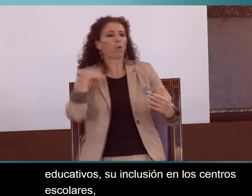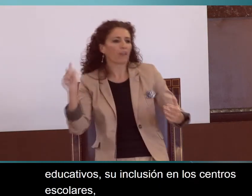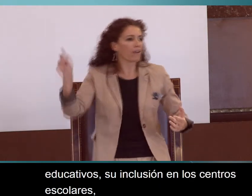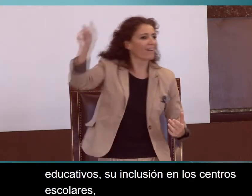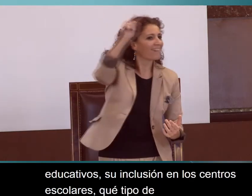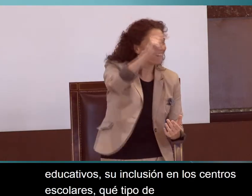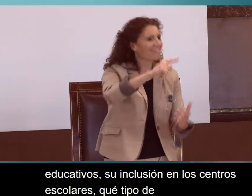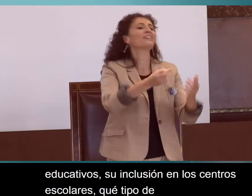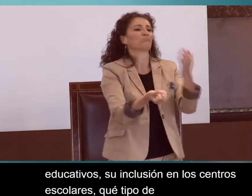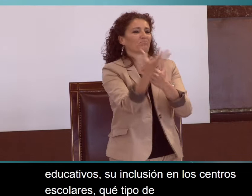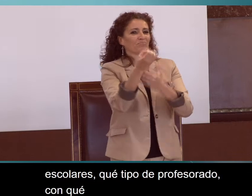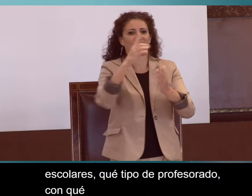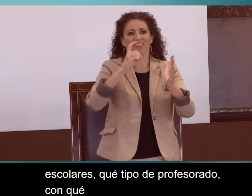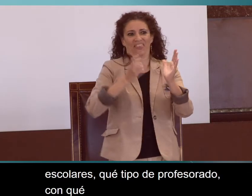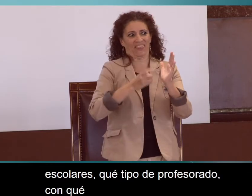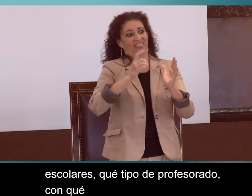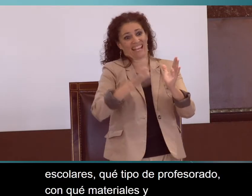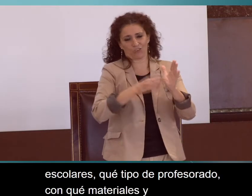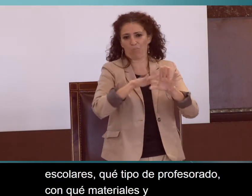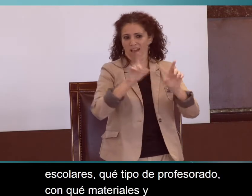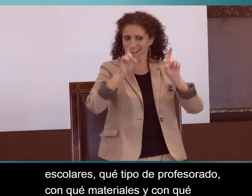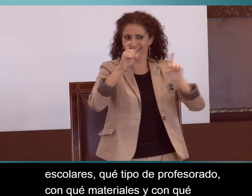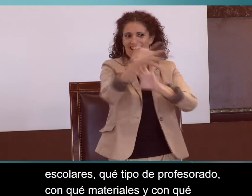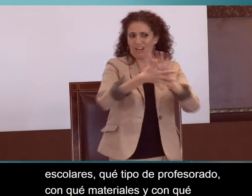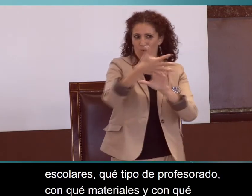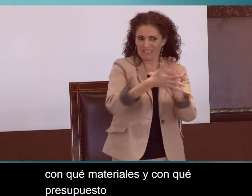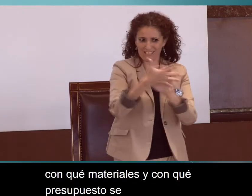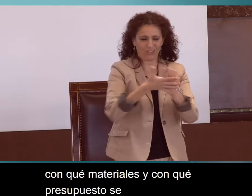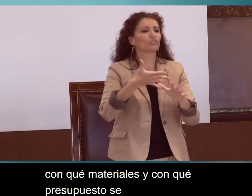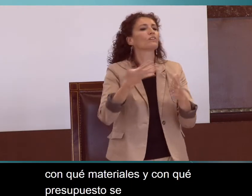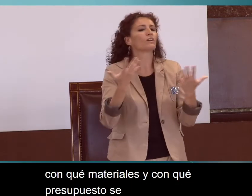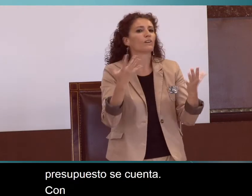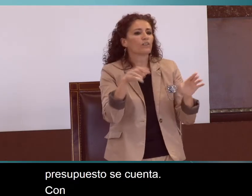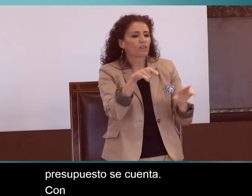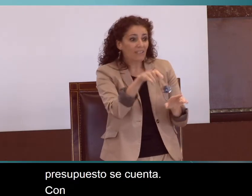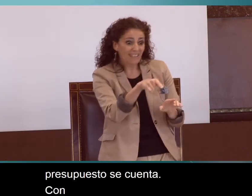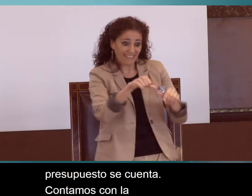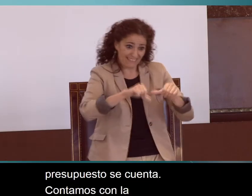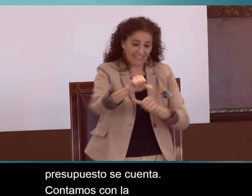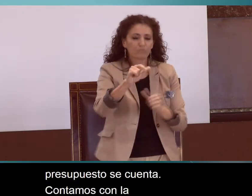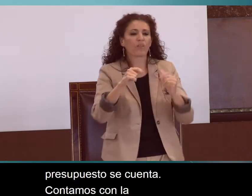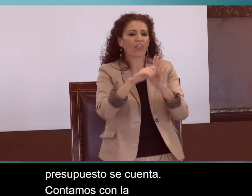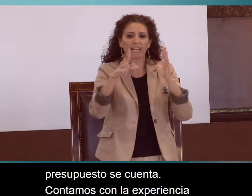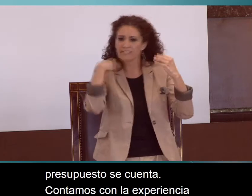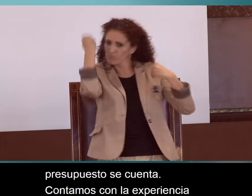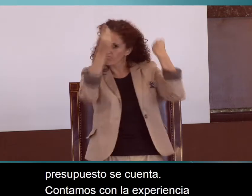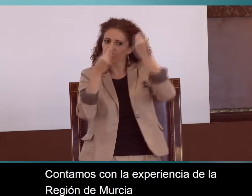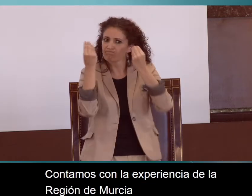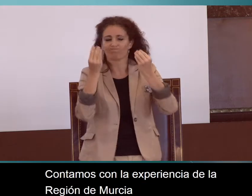Contamos con la experiencia de la región de Murcia y esto puede ser el principio de que otras comunidades autónomas sigan ese ejemplo e incluyan la lengua de signos